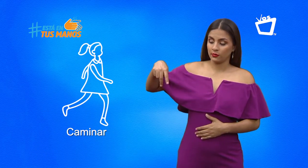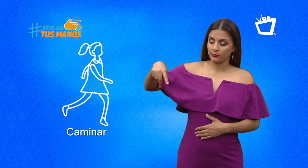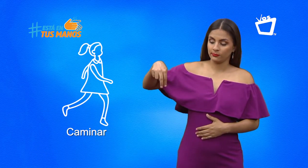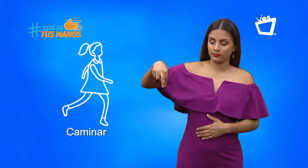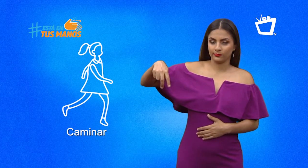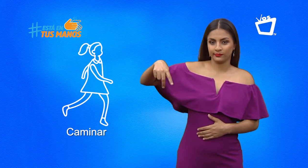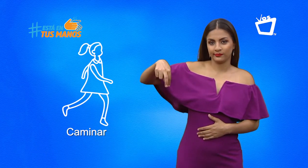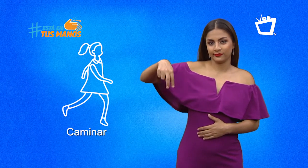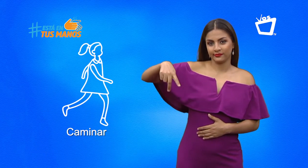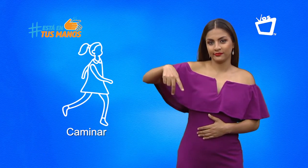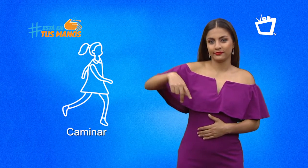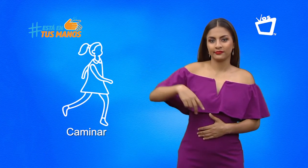caminar